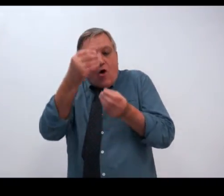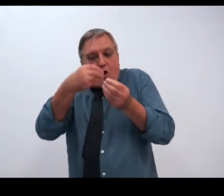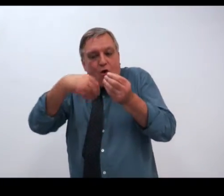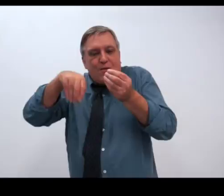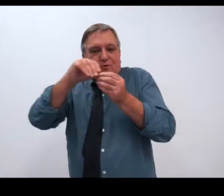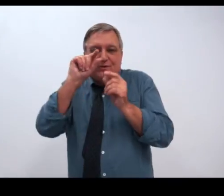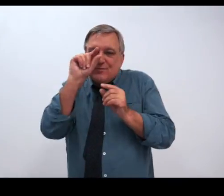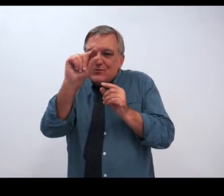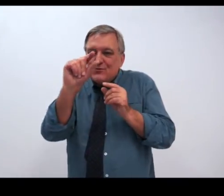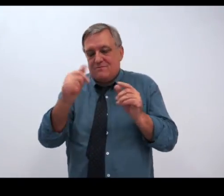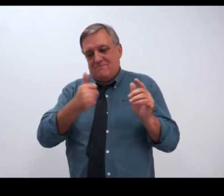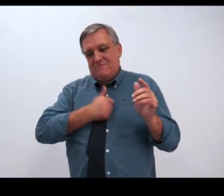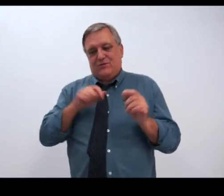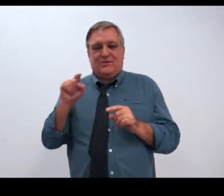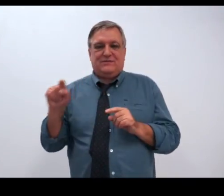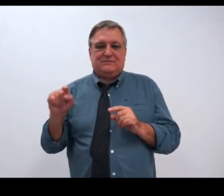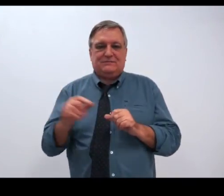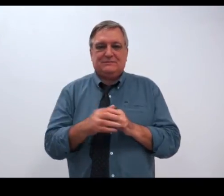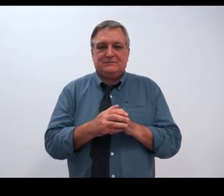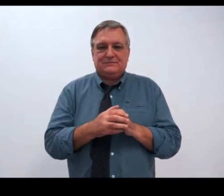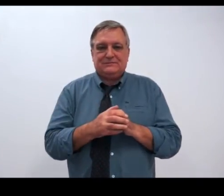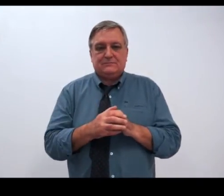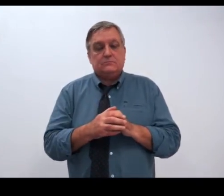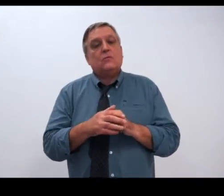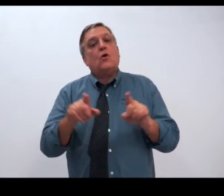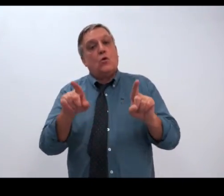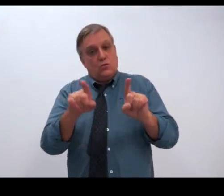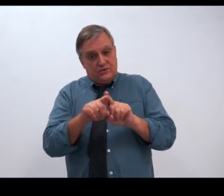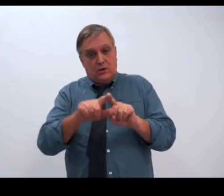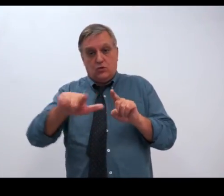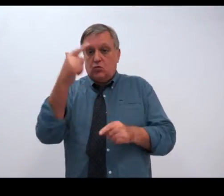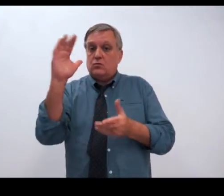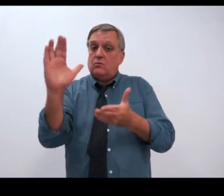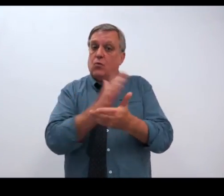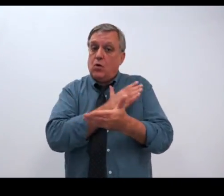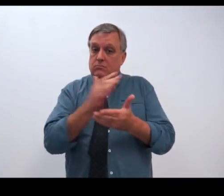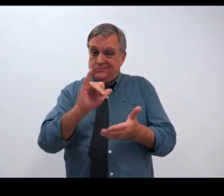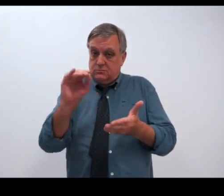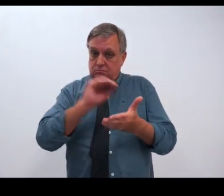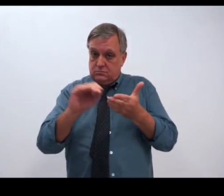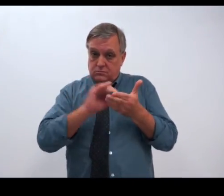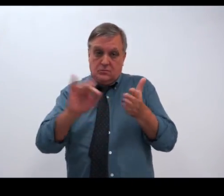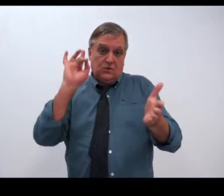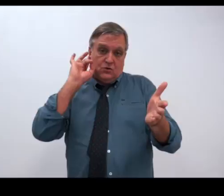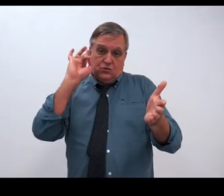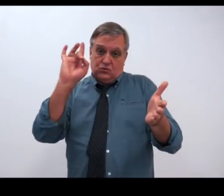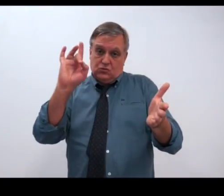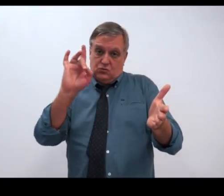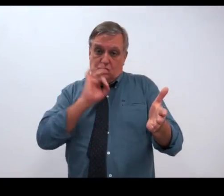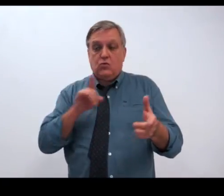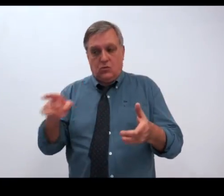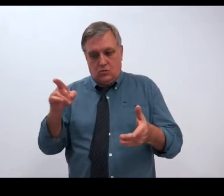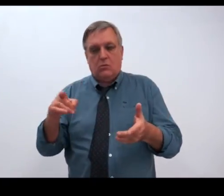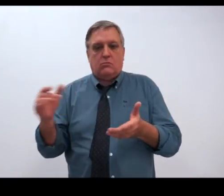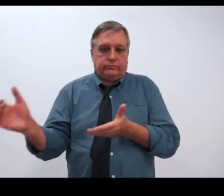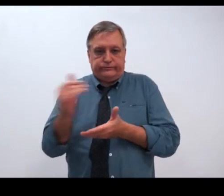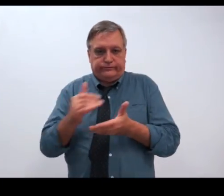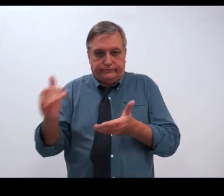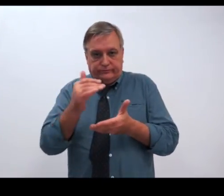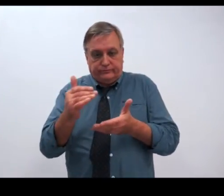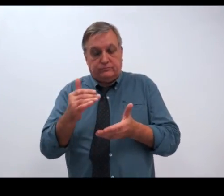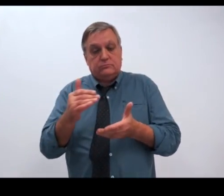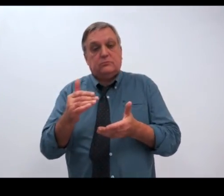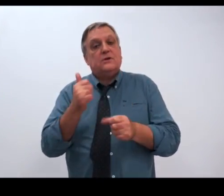Une douzaine de poèmes d'auteurs sourds que Thomas a rassemblés ponctuent la fin des chapitres et portent un autre témoignage